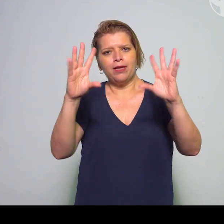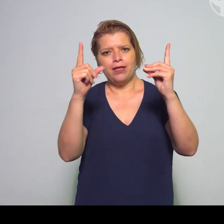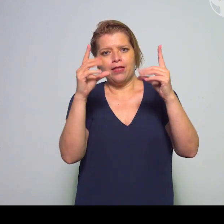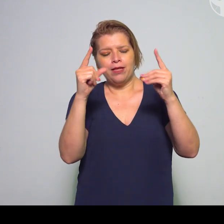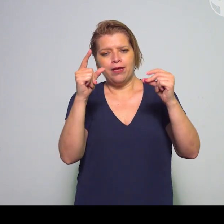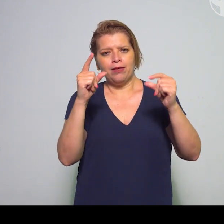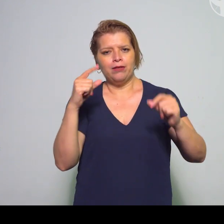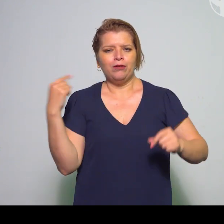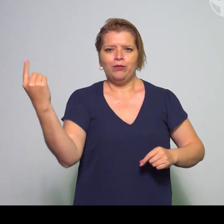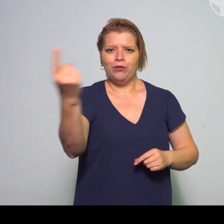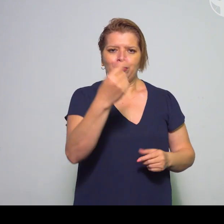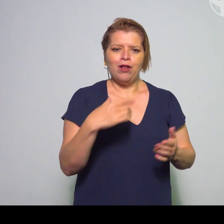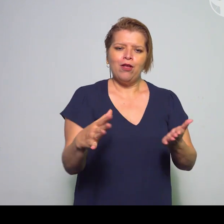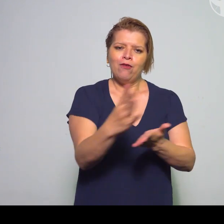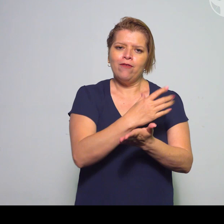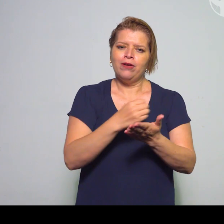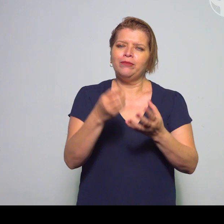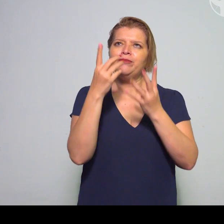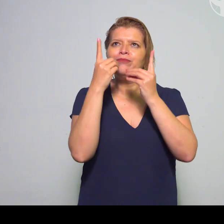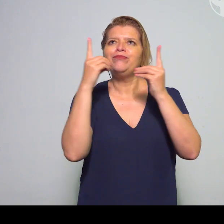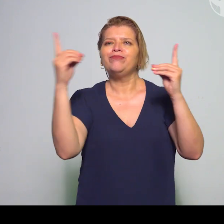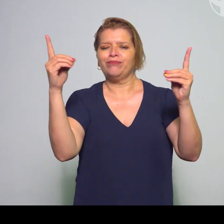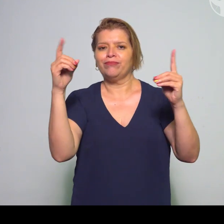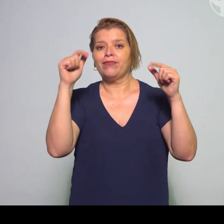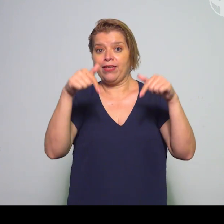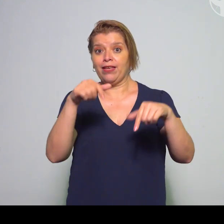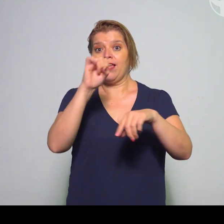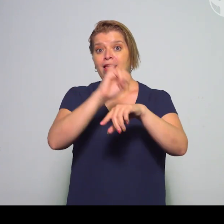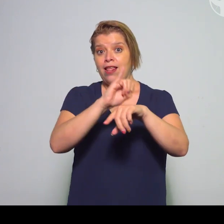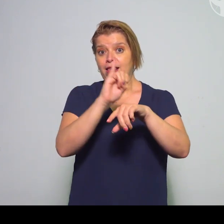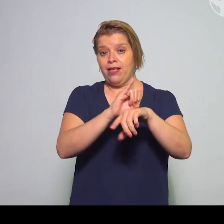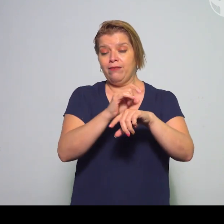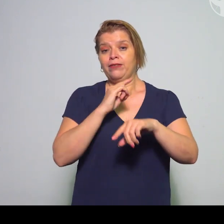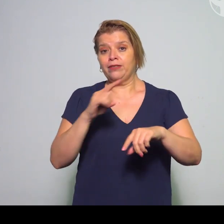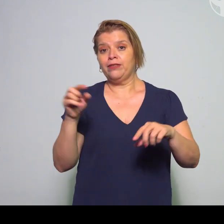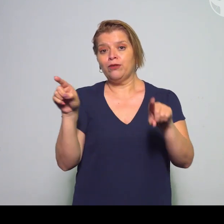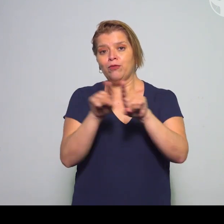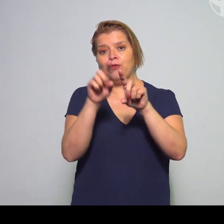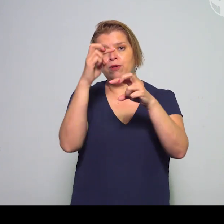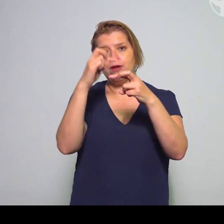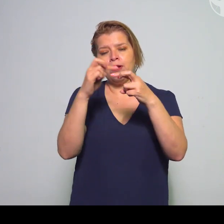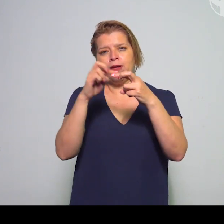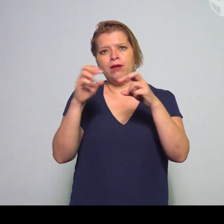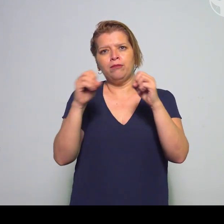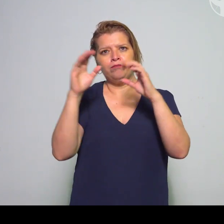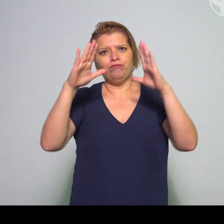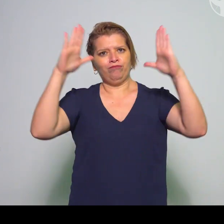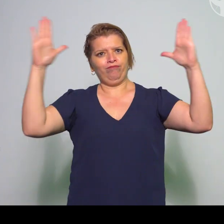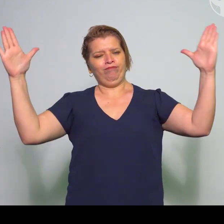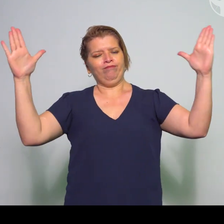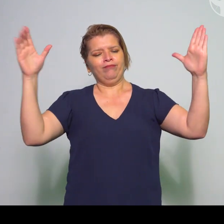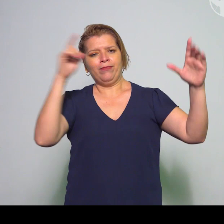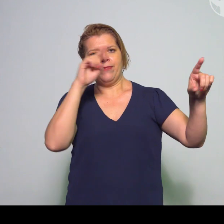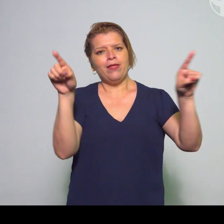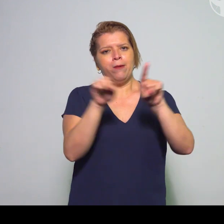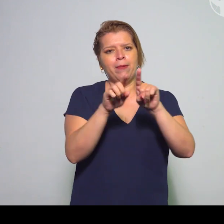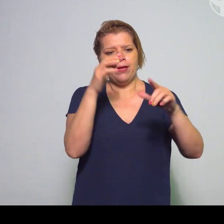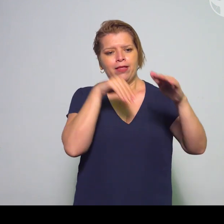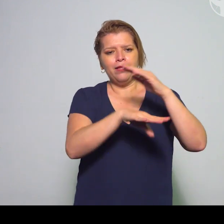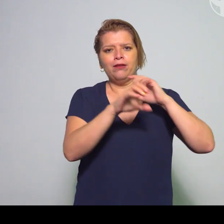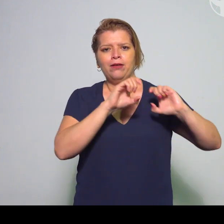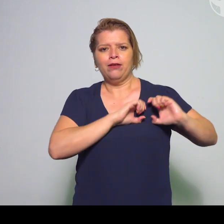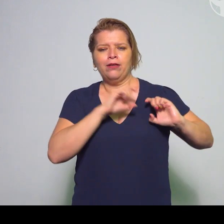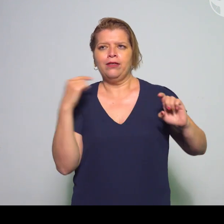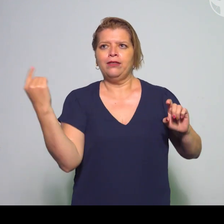orar por esos diezmos, por esas primicias y por esas ofrendas, y vamos a declarar que en la iglesia pasará como con Pablo: